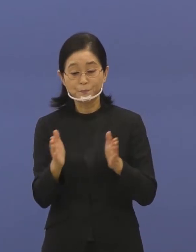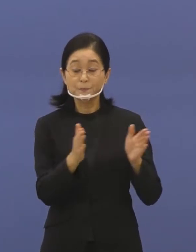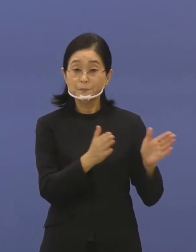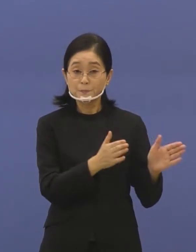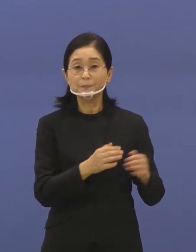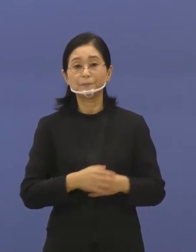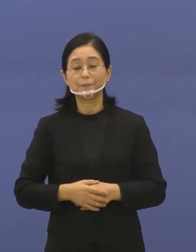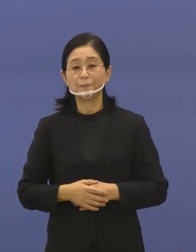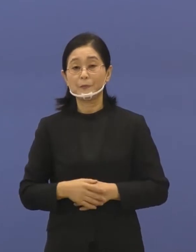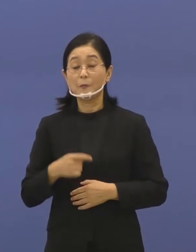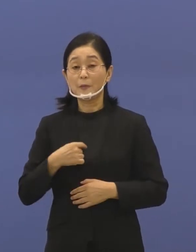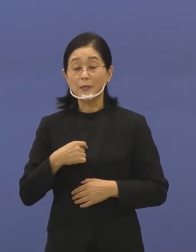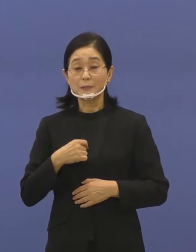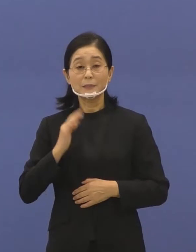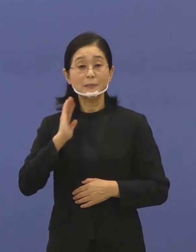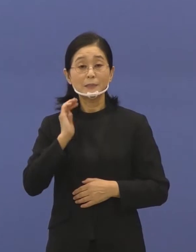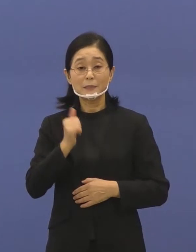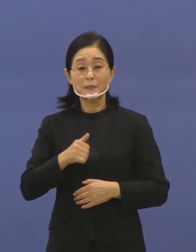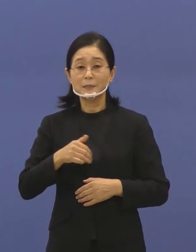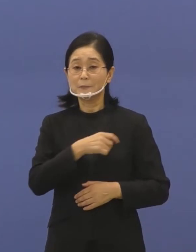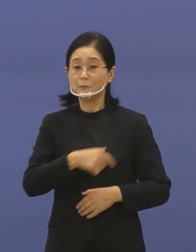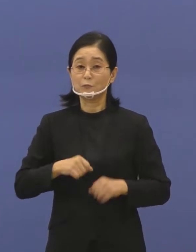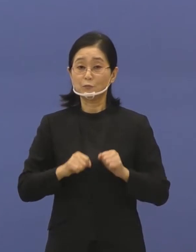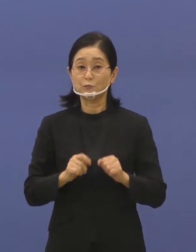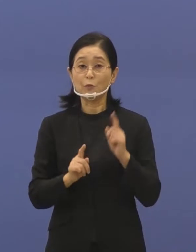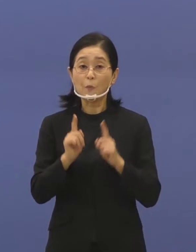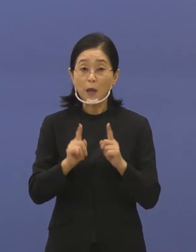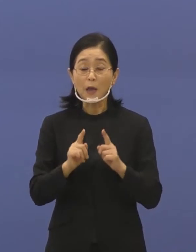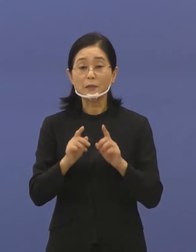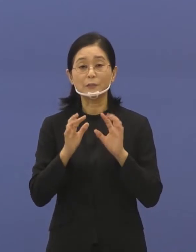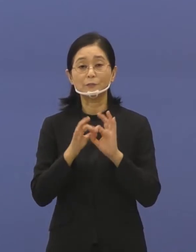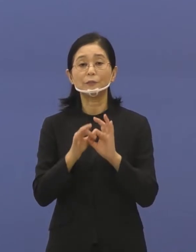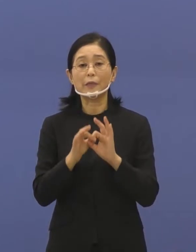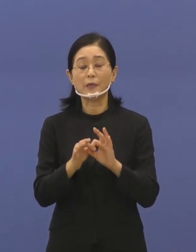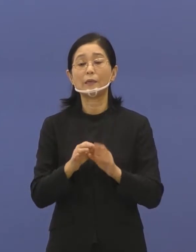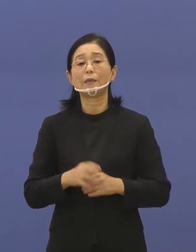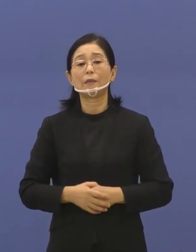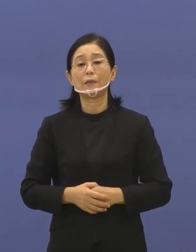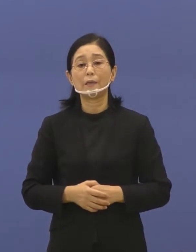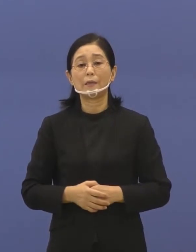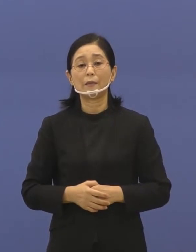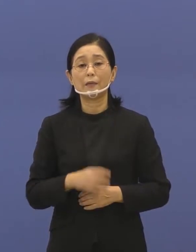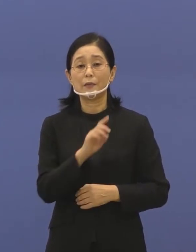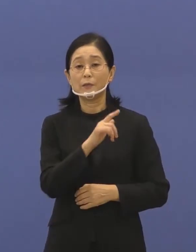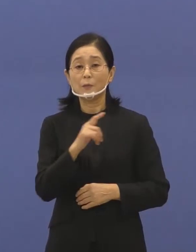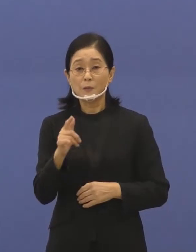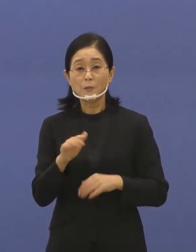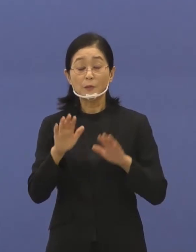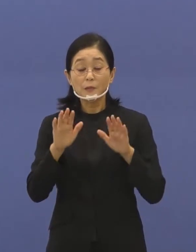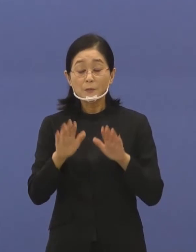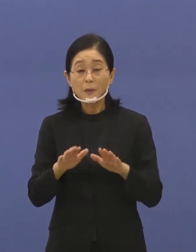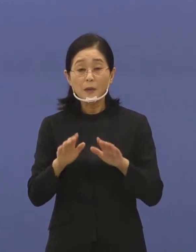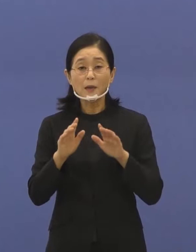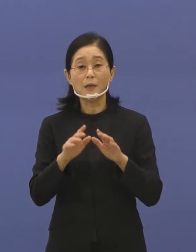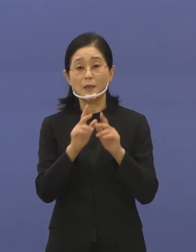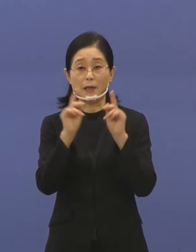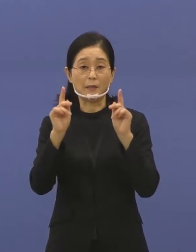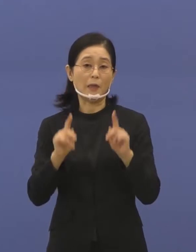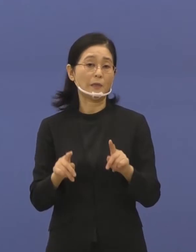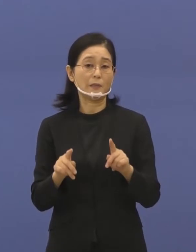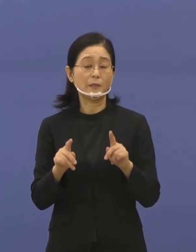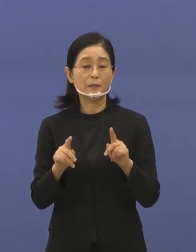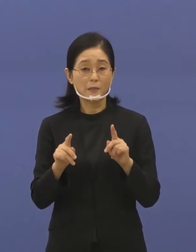私自身の身体につきましては、先ほど言ったような課題が目の前にたくさんあ